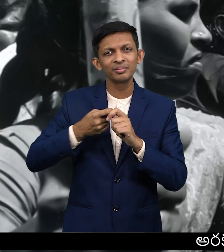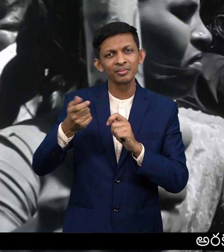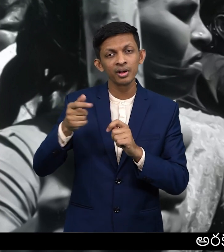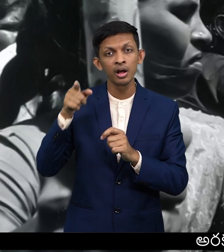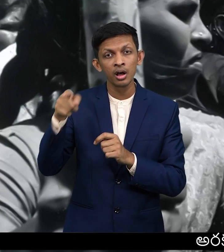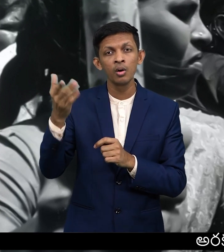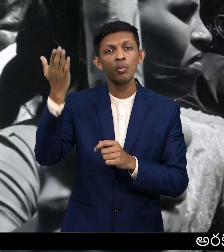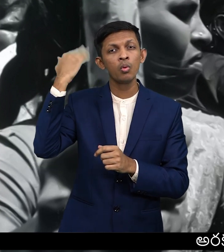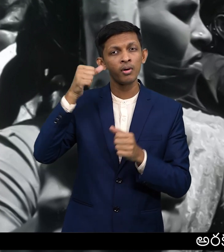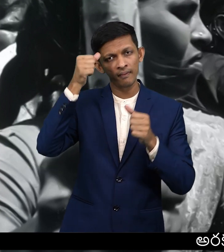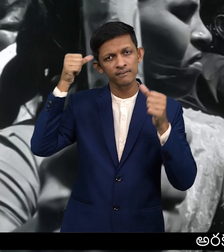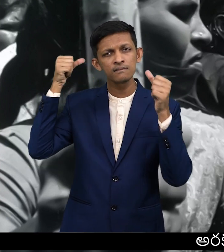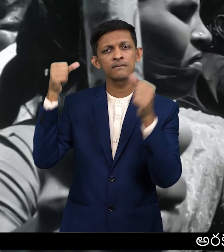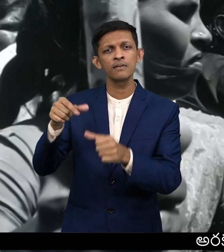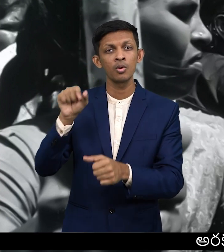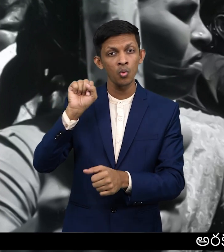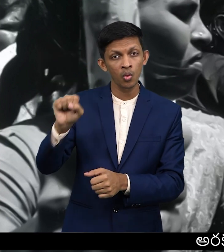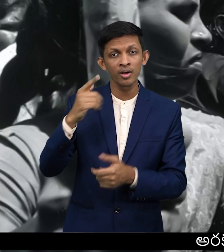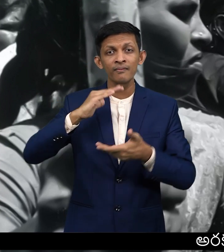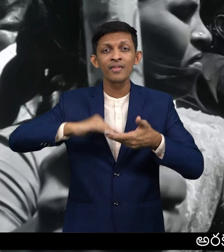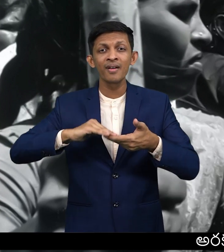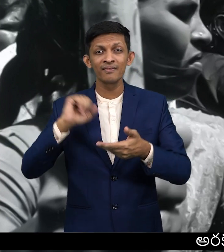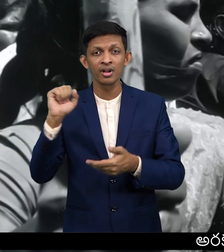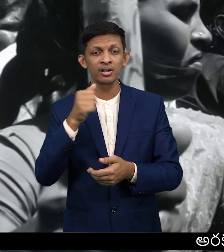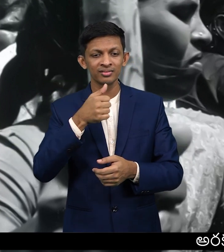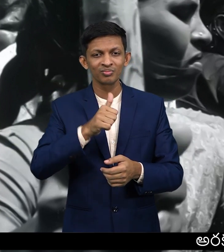అరకు కోసం దోపిడీ చేసేవారు.